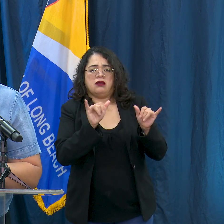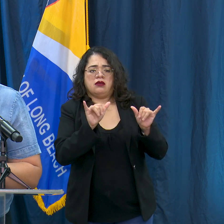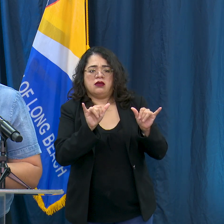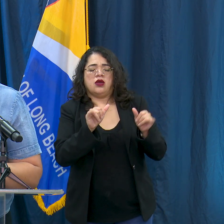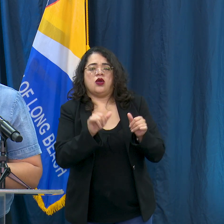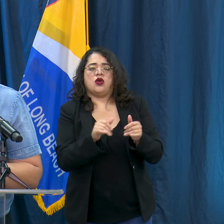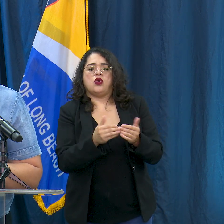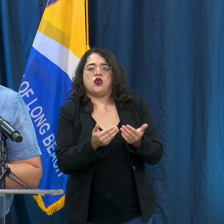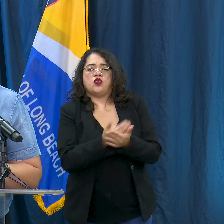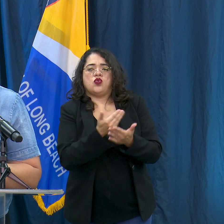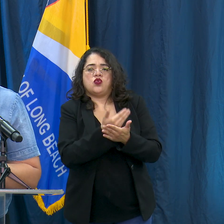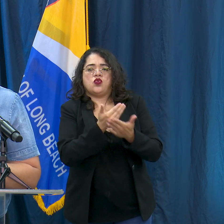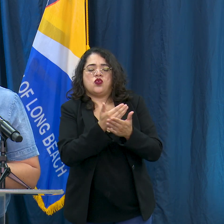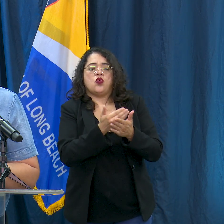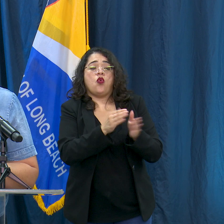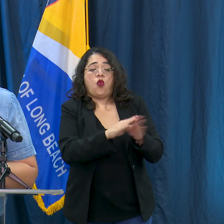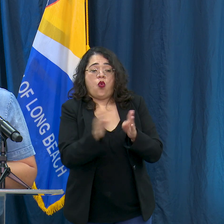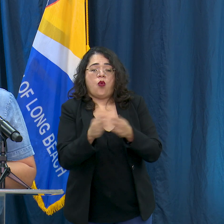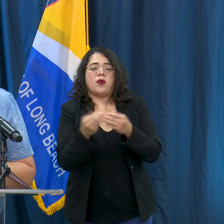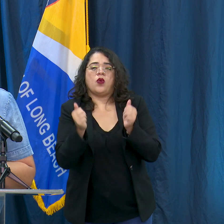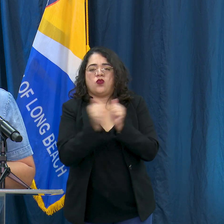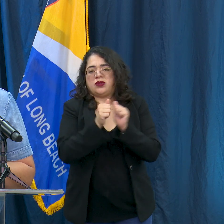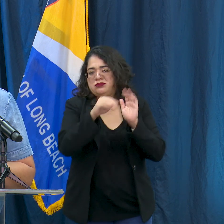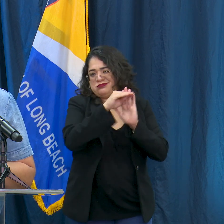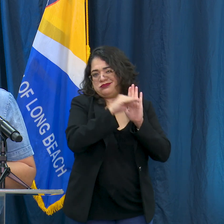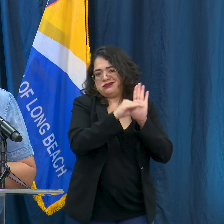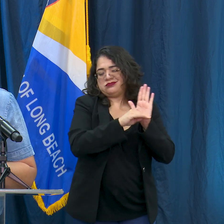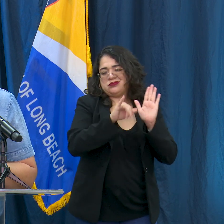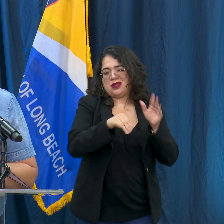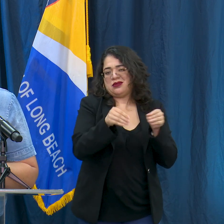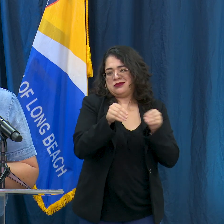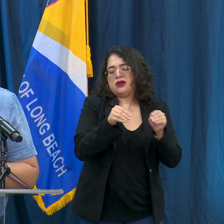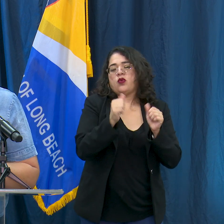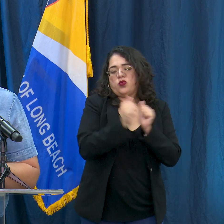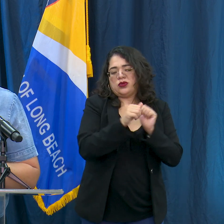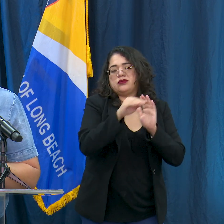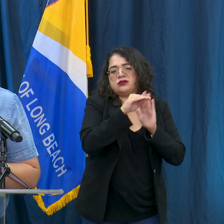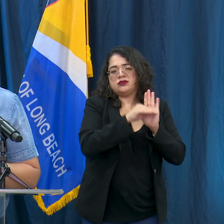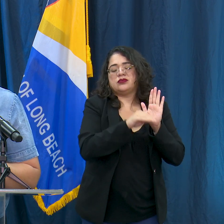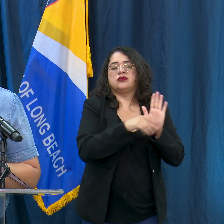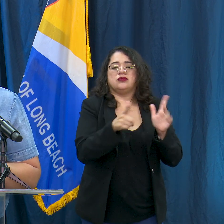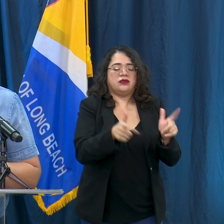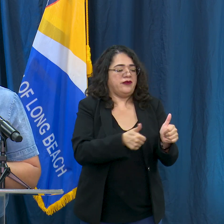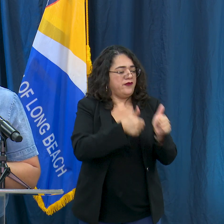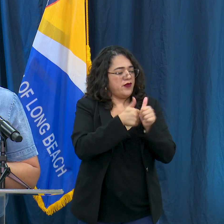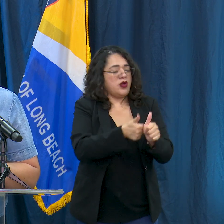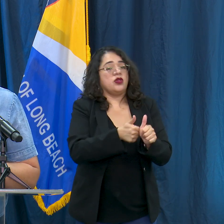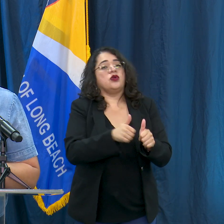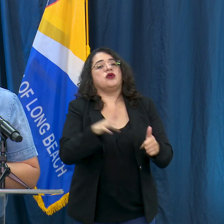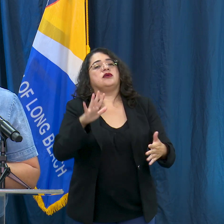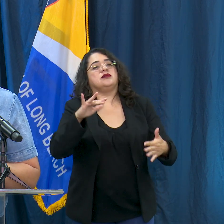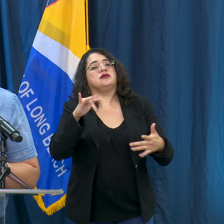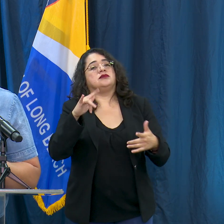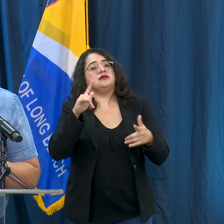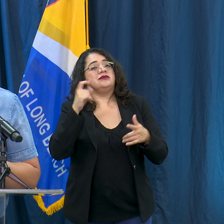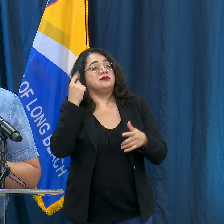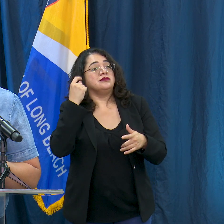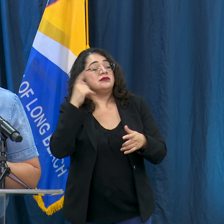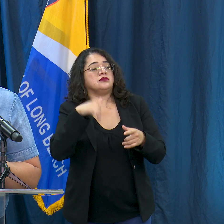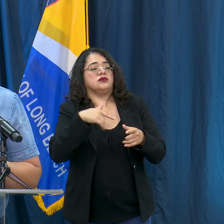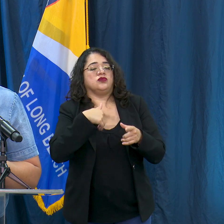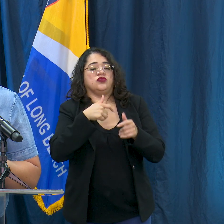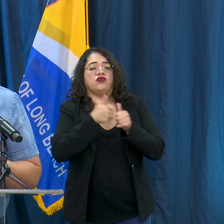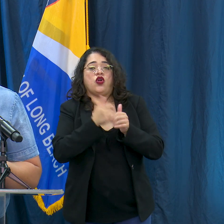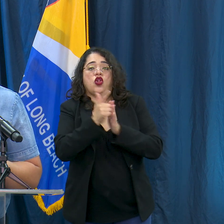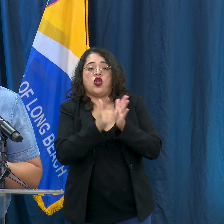La salud de la población sigue siendo la principal prioridad y seguimos considerando las tendencias de datos locales,